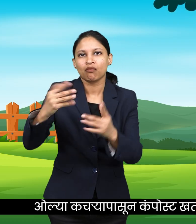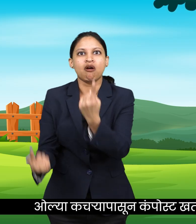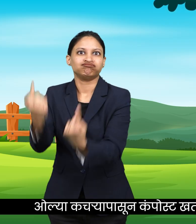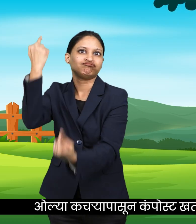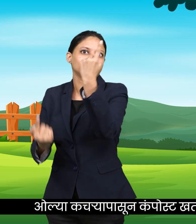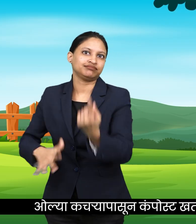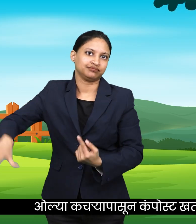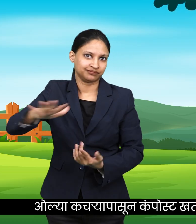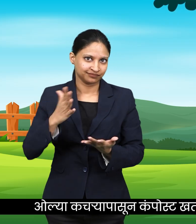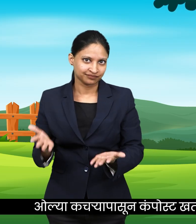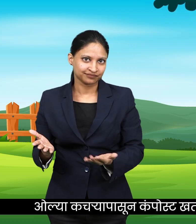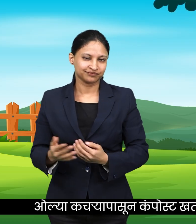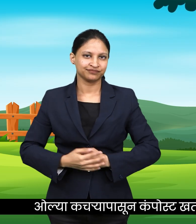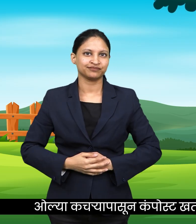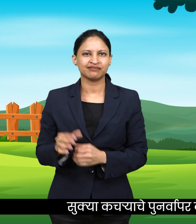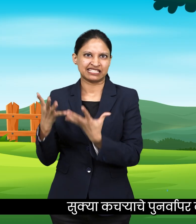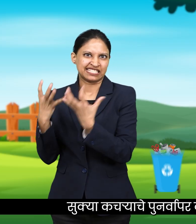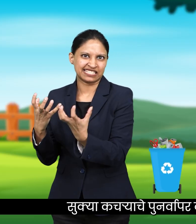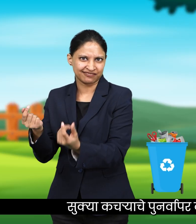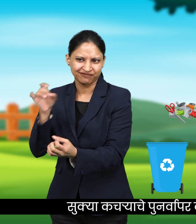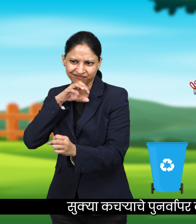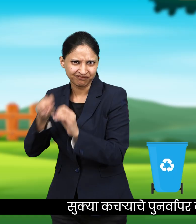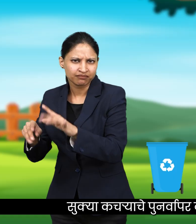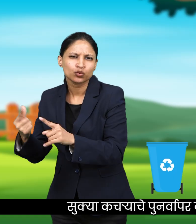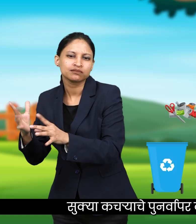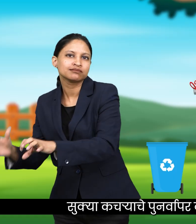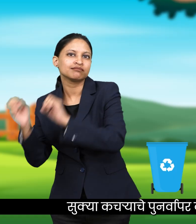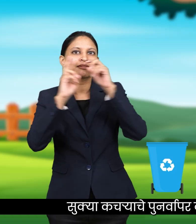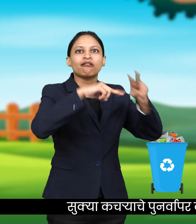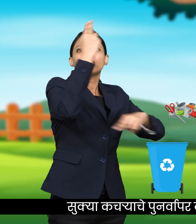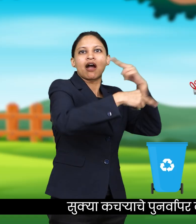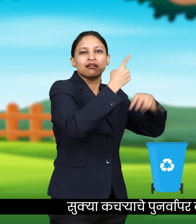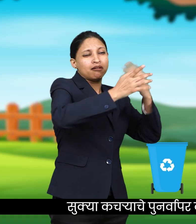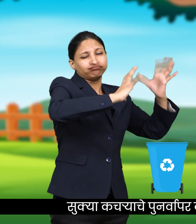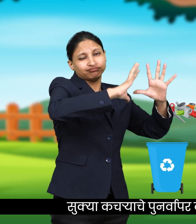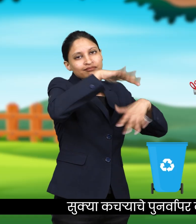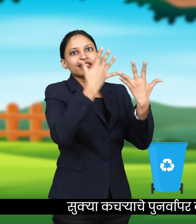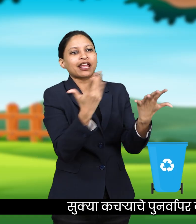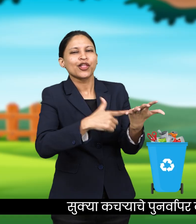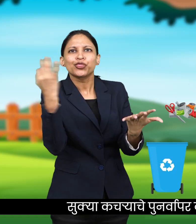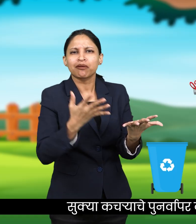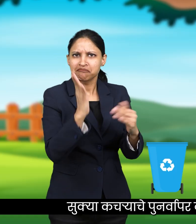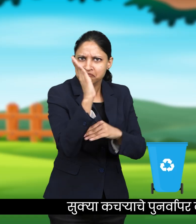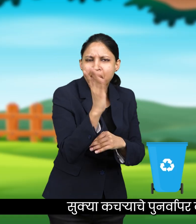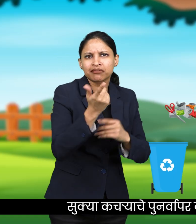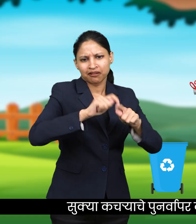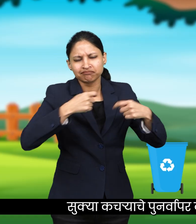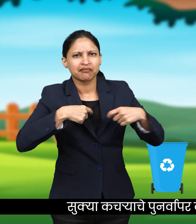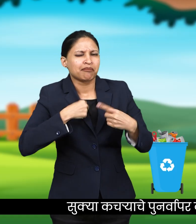वाढण्यास मदत करते. सुक्या कचऱ्याचे पुनर्वापर करून नवीन उत्पादने बनवता